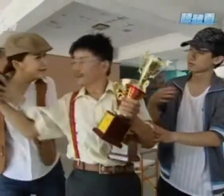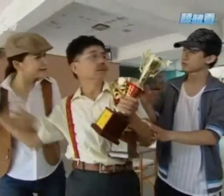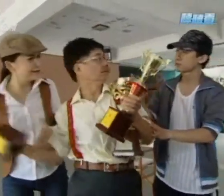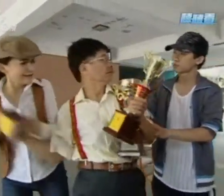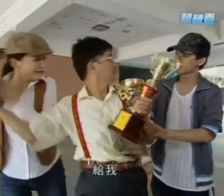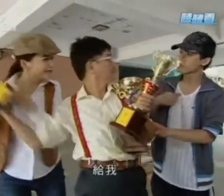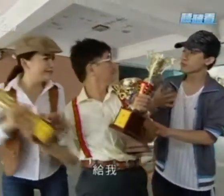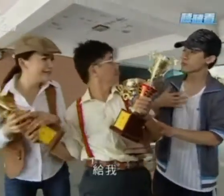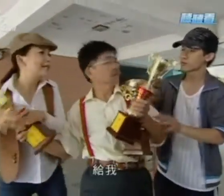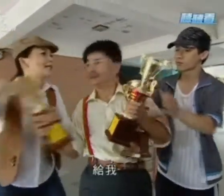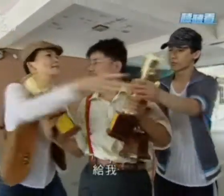你不要